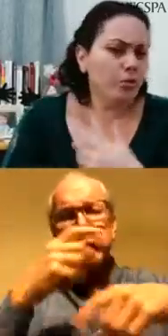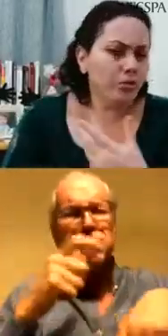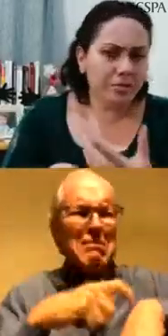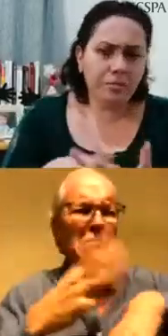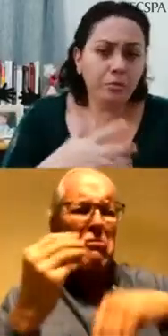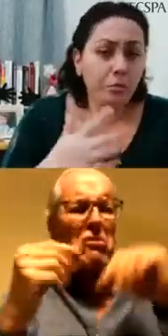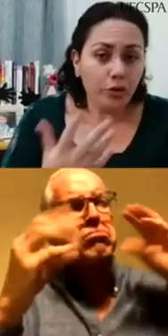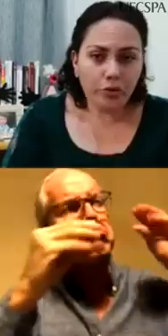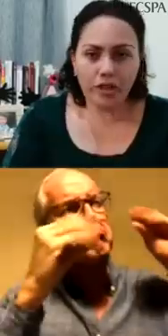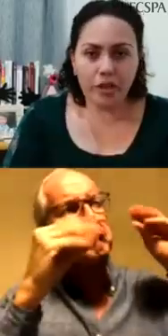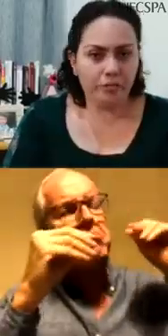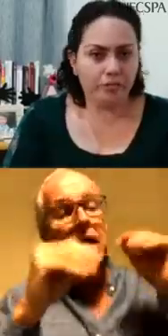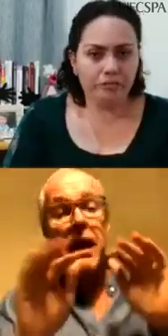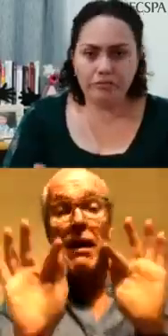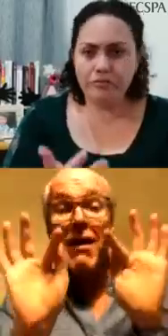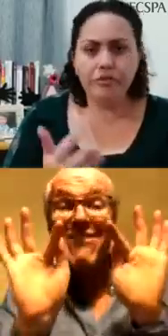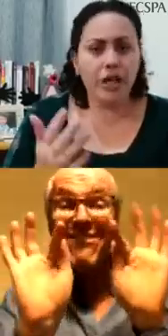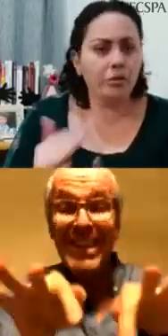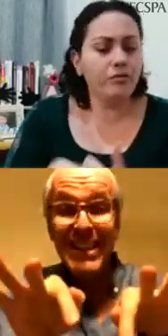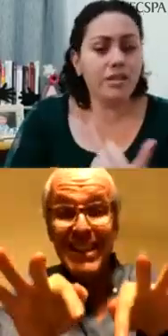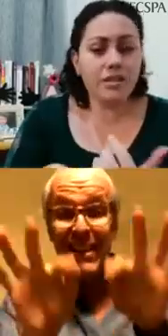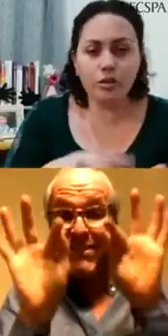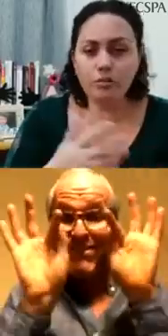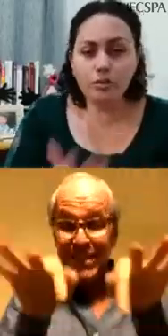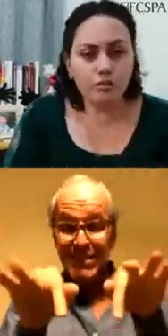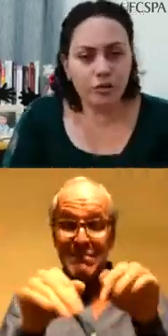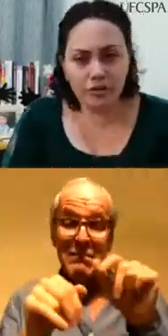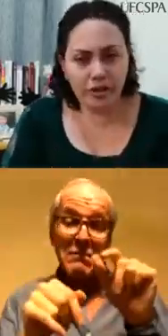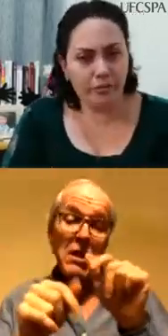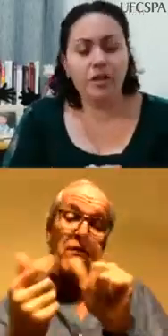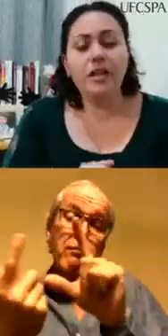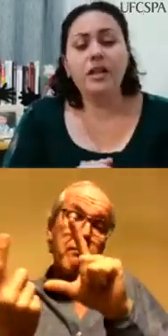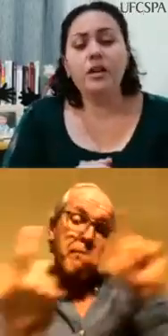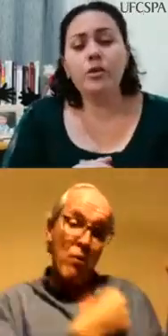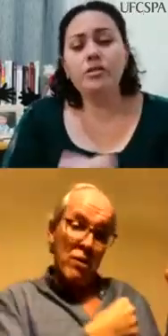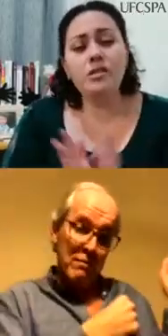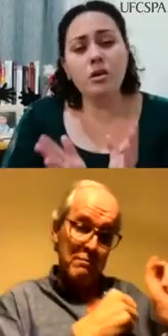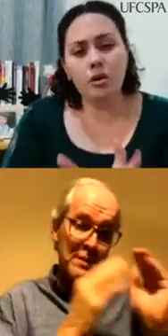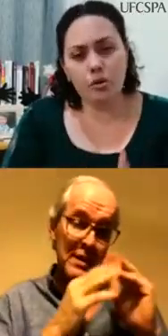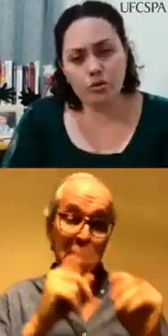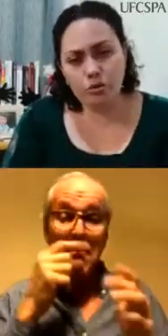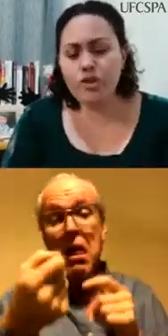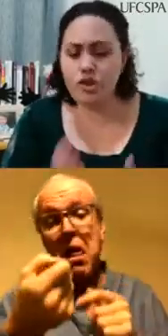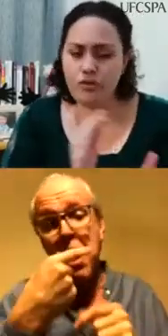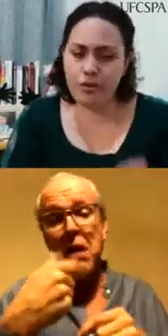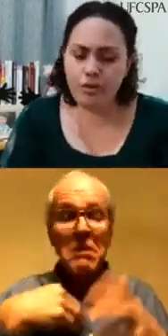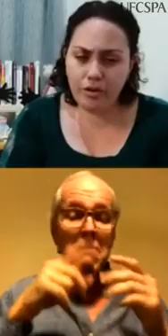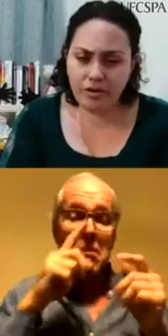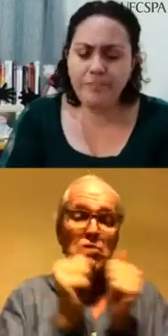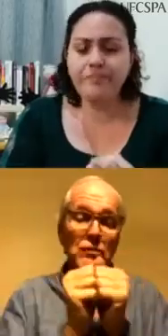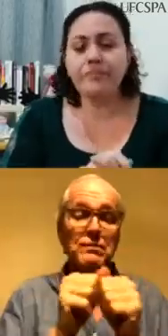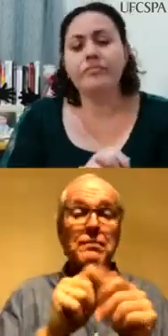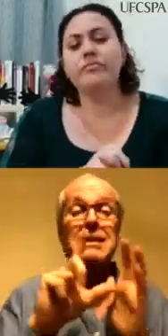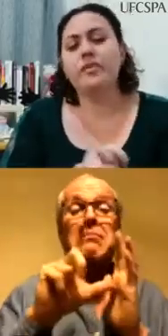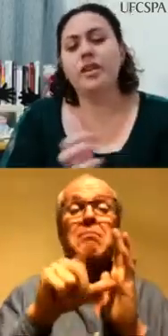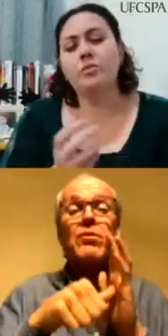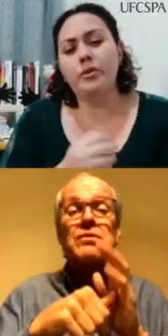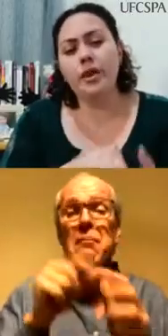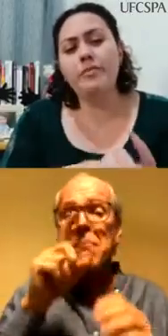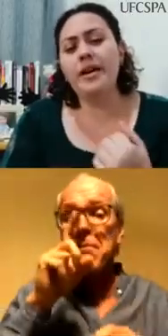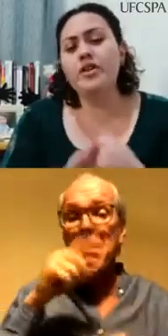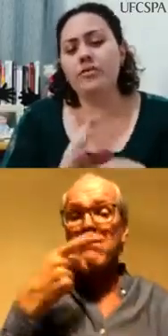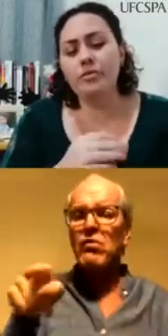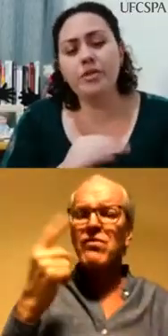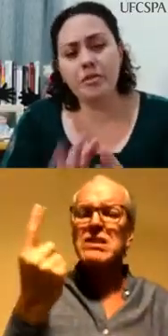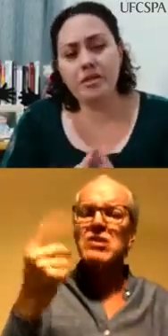conversou com a minha mãe por muito tempo. Ficaram conversando por muito tempo. Quando encerrou a consulta, a gente foi embora, né? Tomei